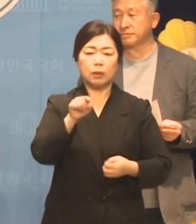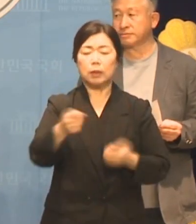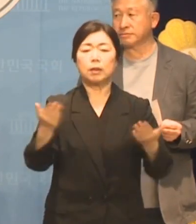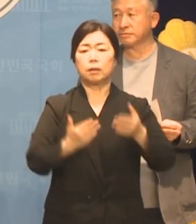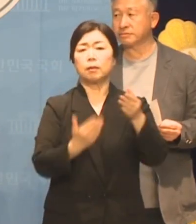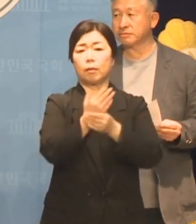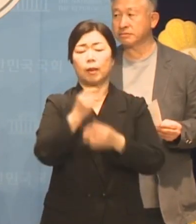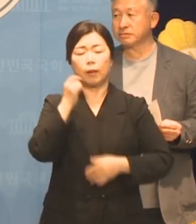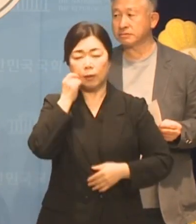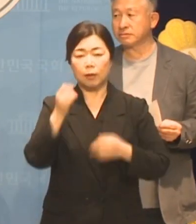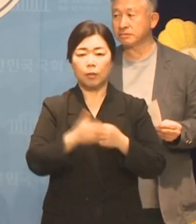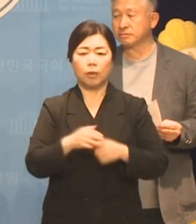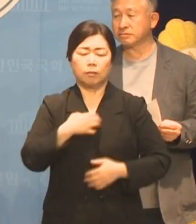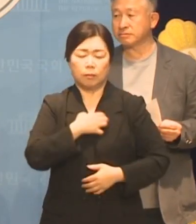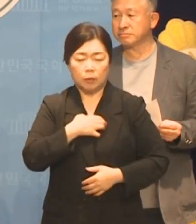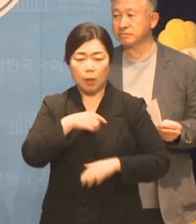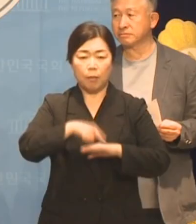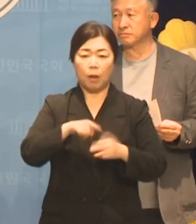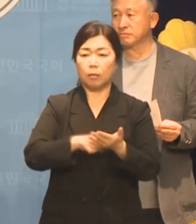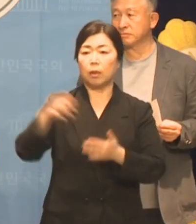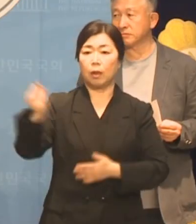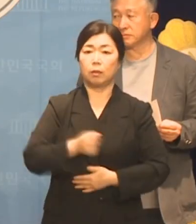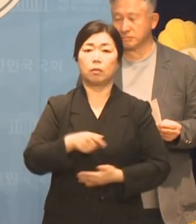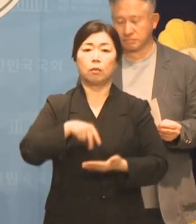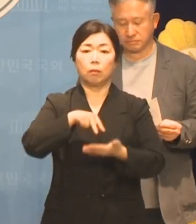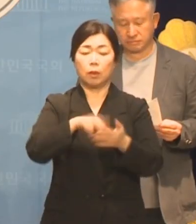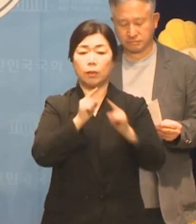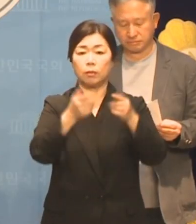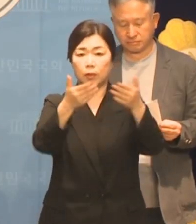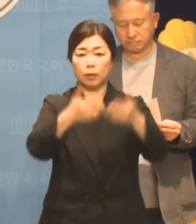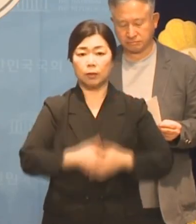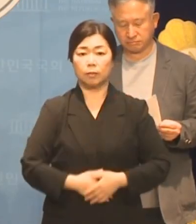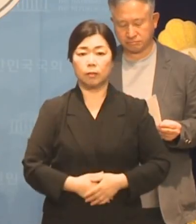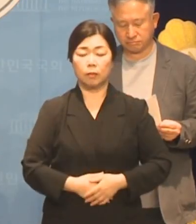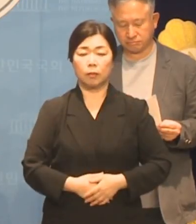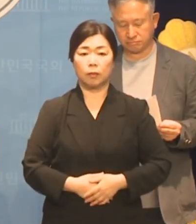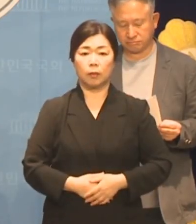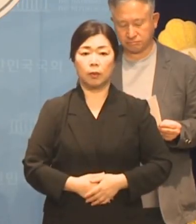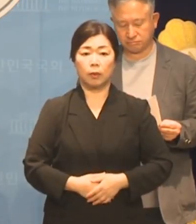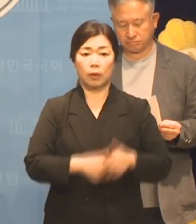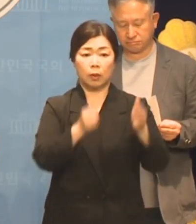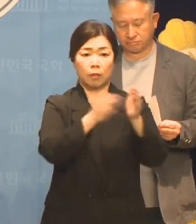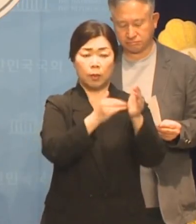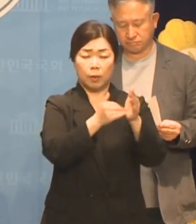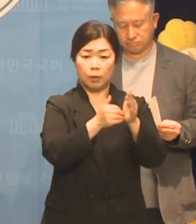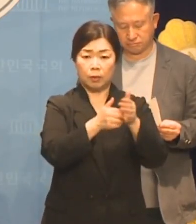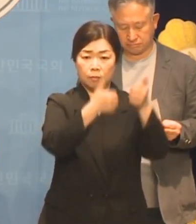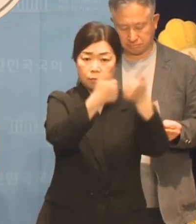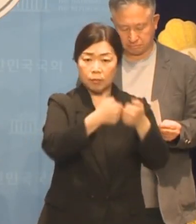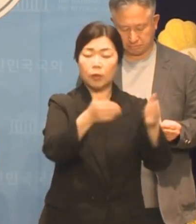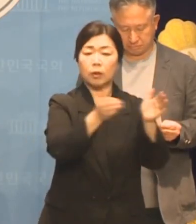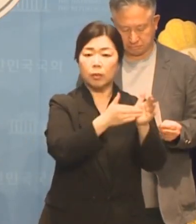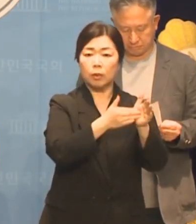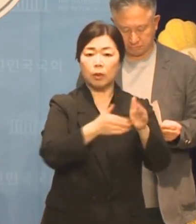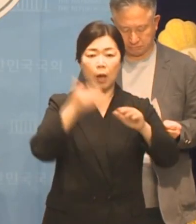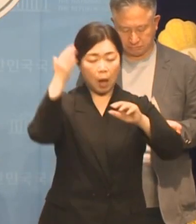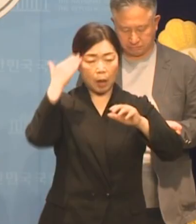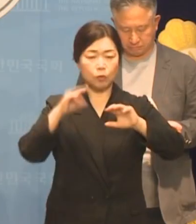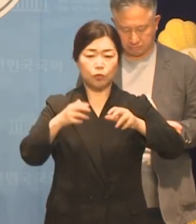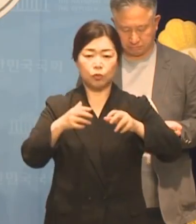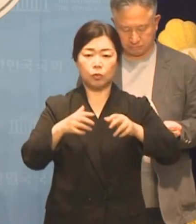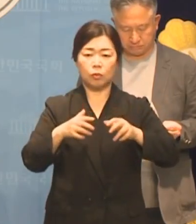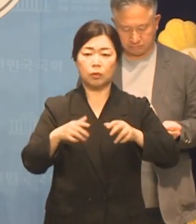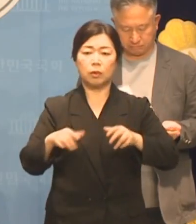이 자리에 섰습니다. 120년 전 가스라 테프타 밀약으로 대한제국의 운명이 남의 손에